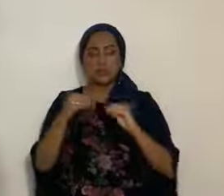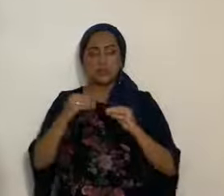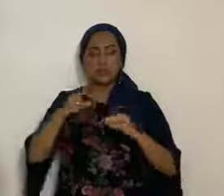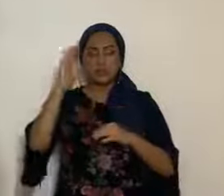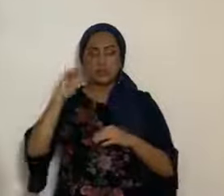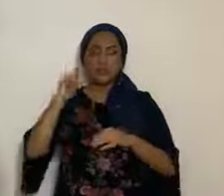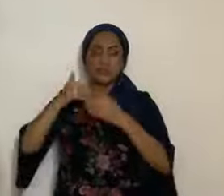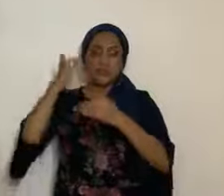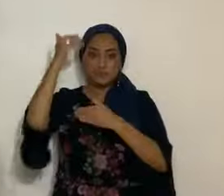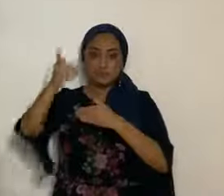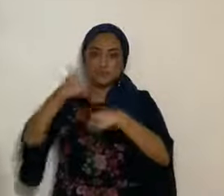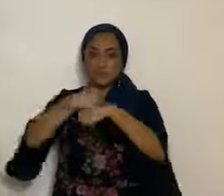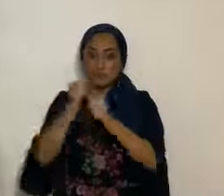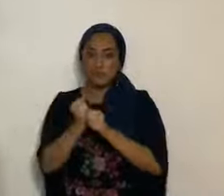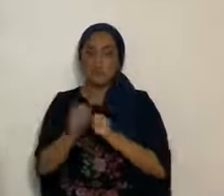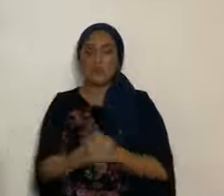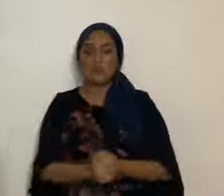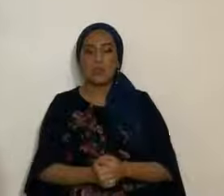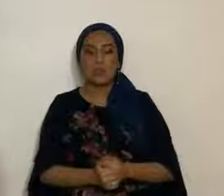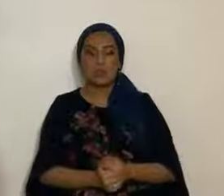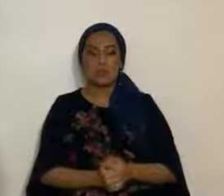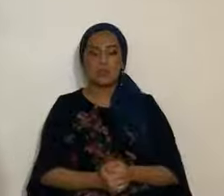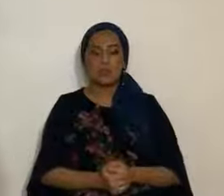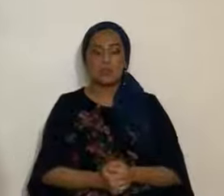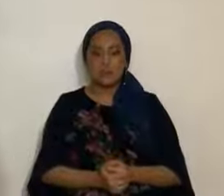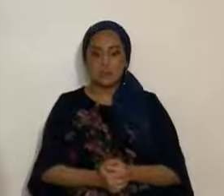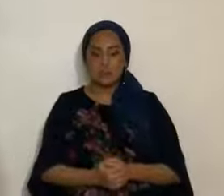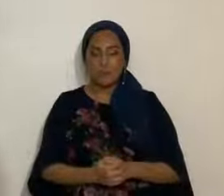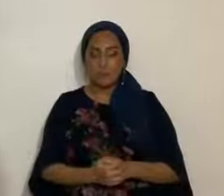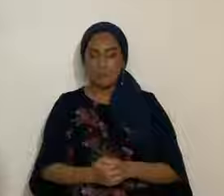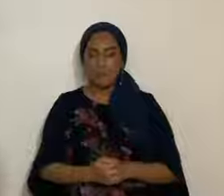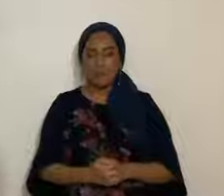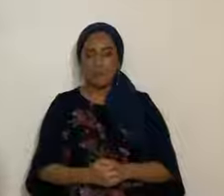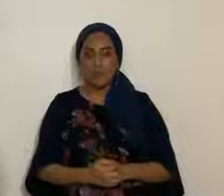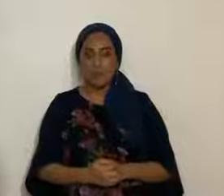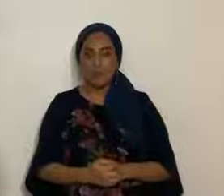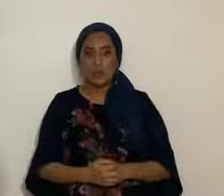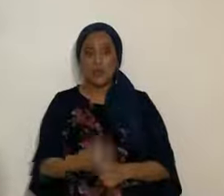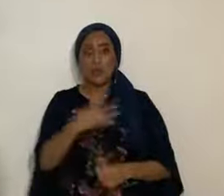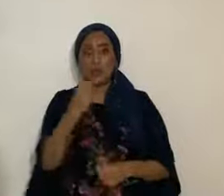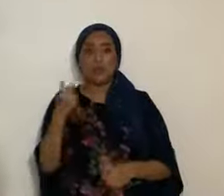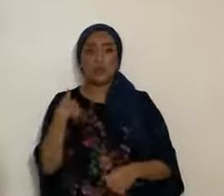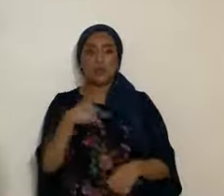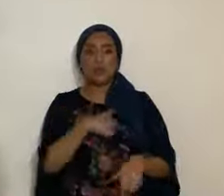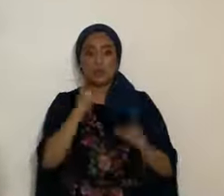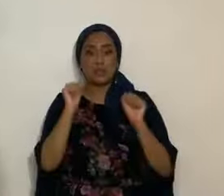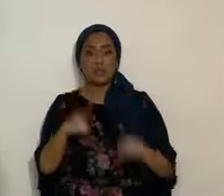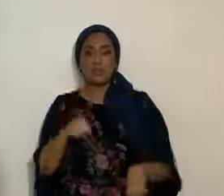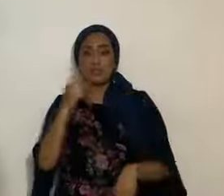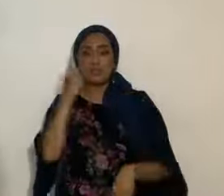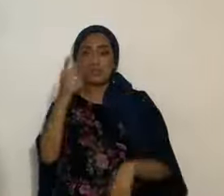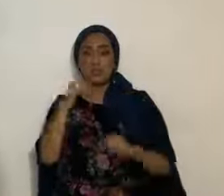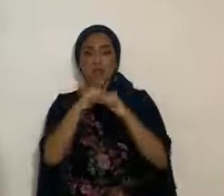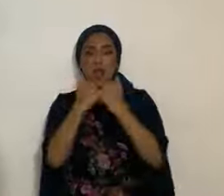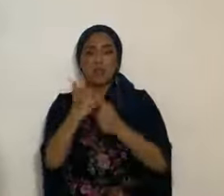formadas, sin faltar una de ellas. Y nosotros podemos ver precisamente cómo el Eterno